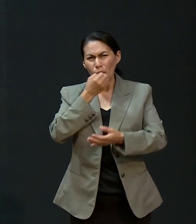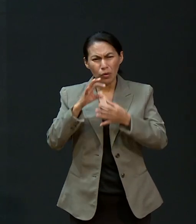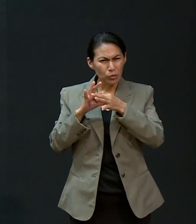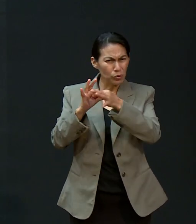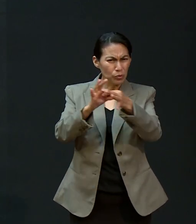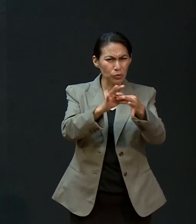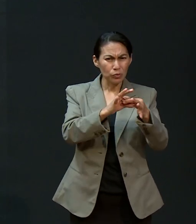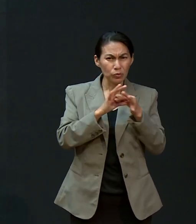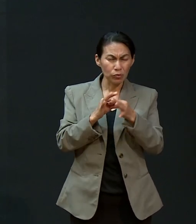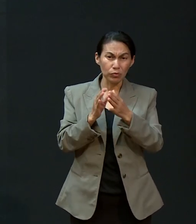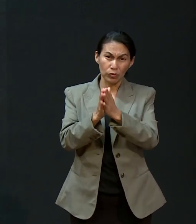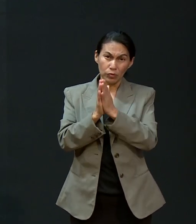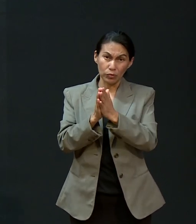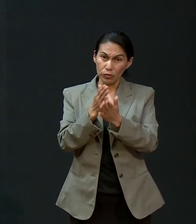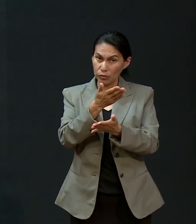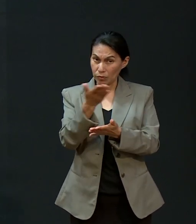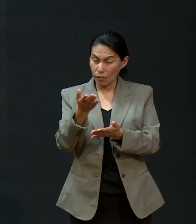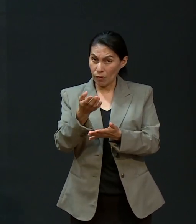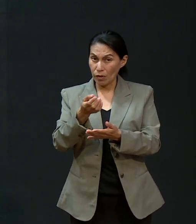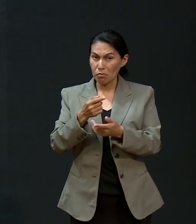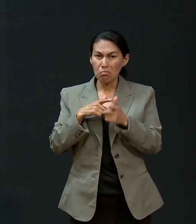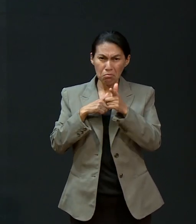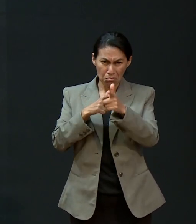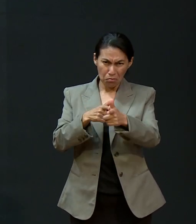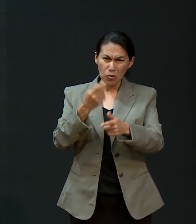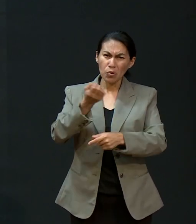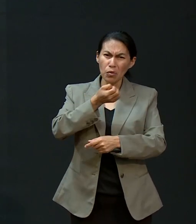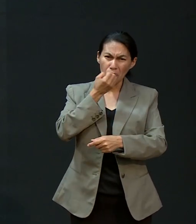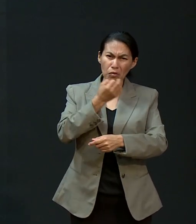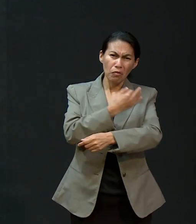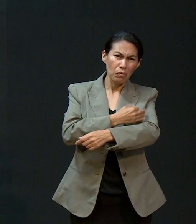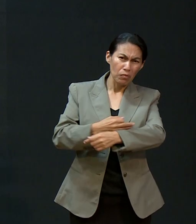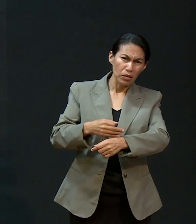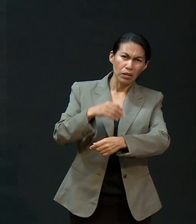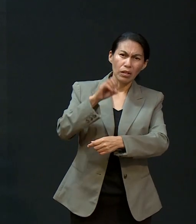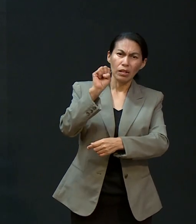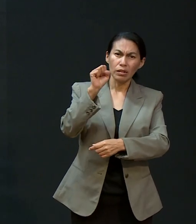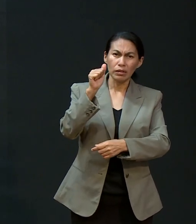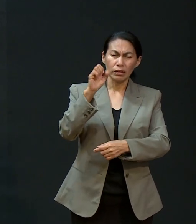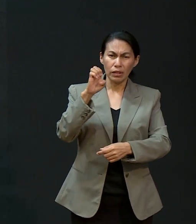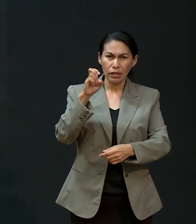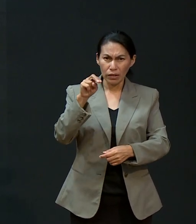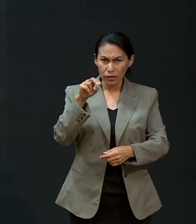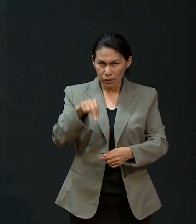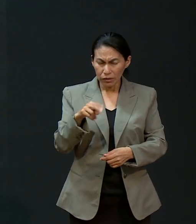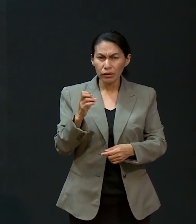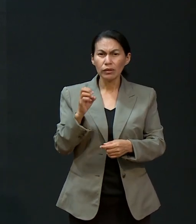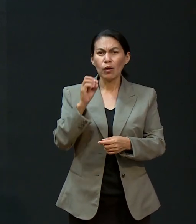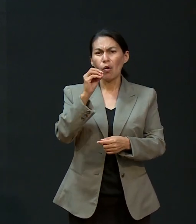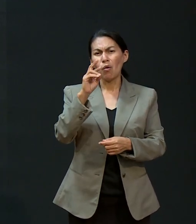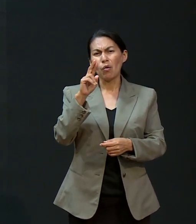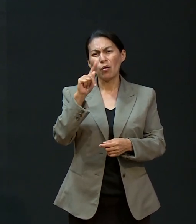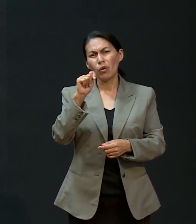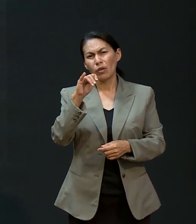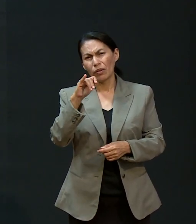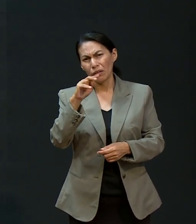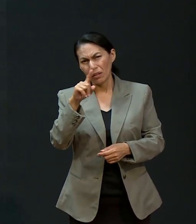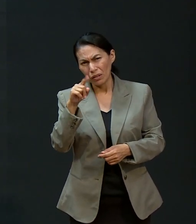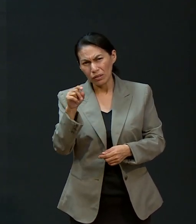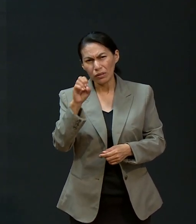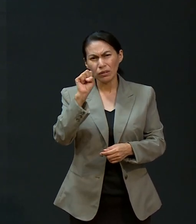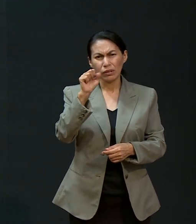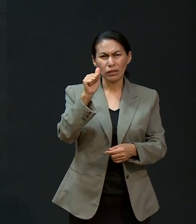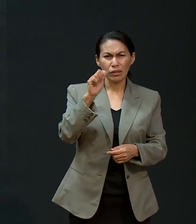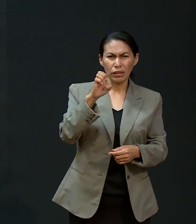oración por ellas. Y yo quisiera que ustedes añadieran o continuaran orando por la familia Sáenz, la familia